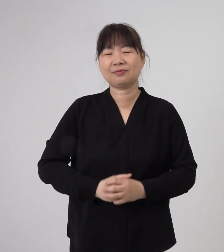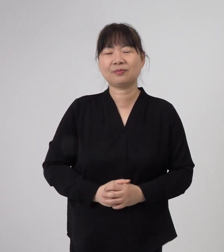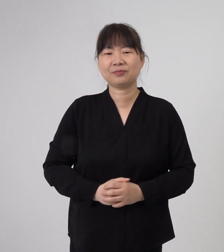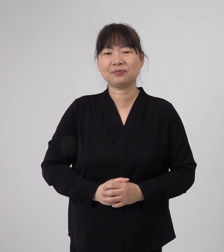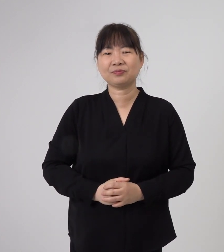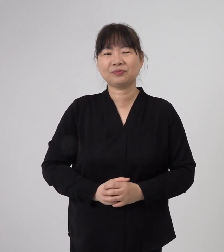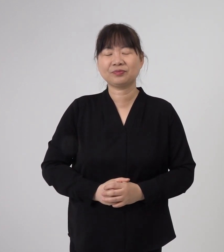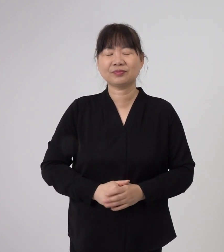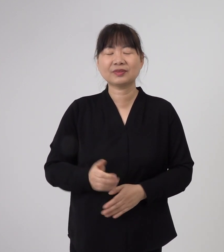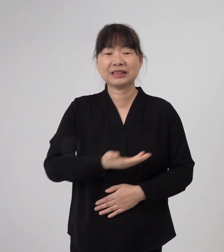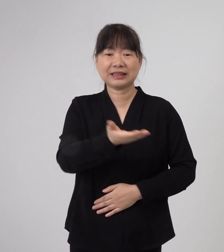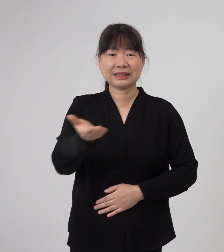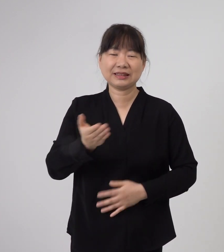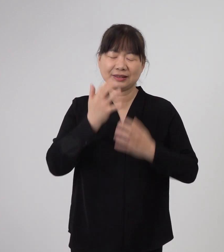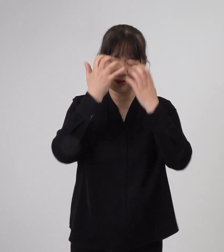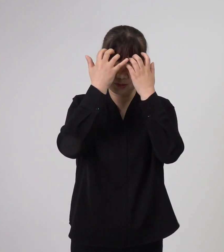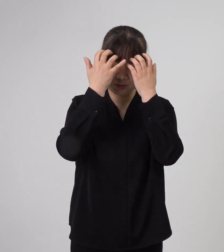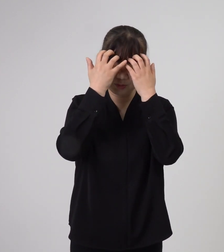그래서 이들의 고통이